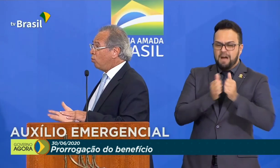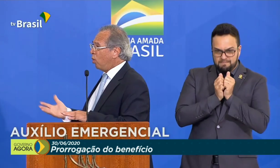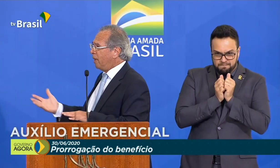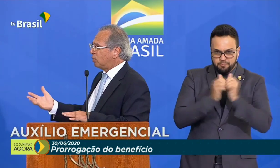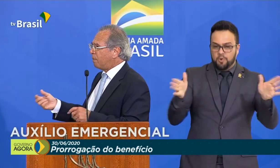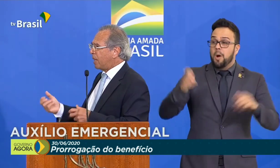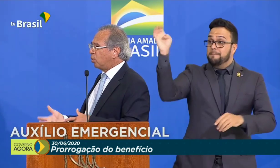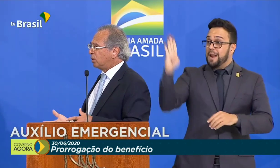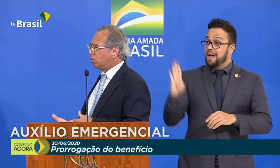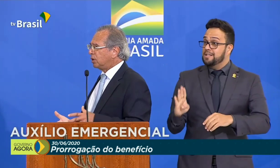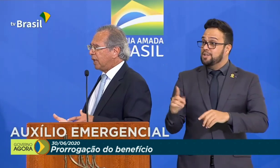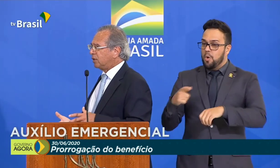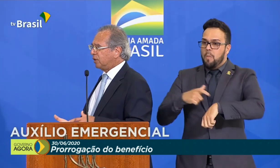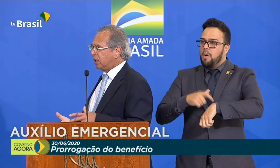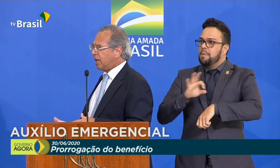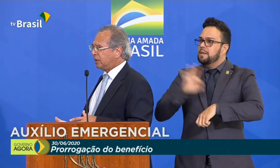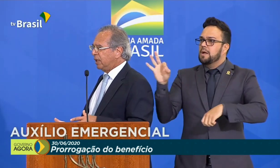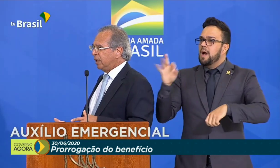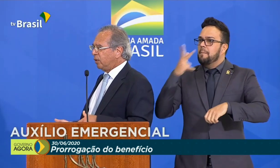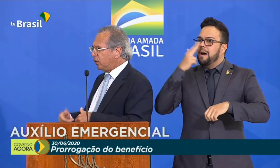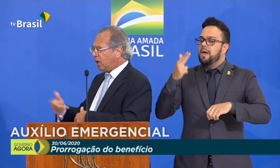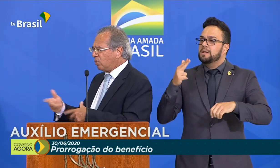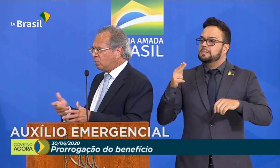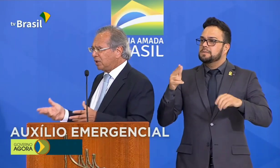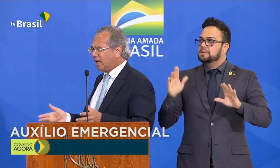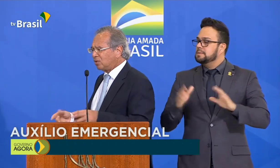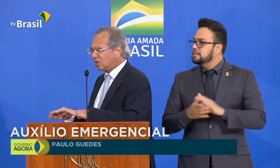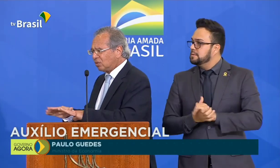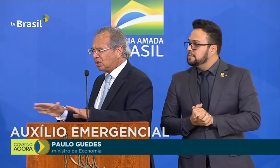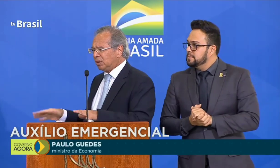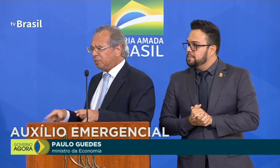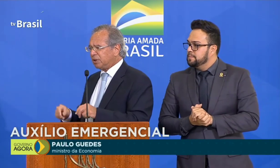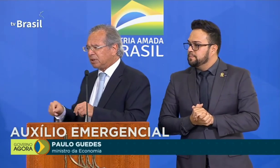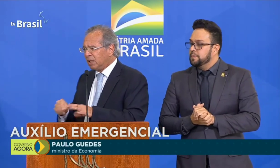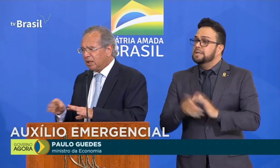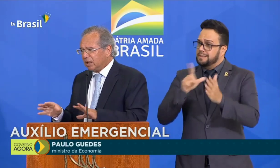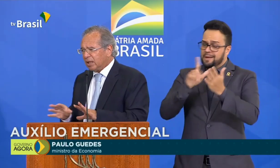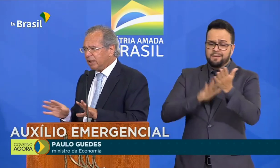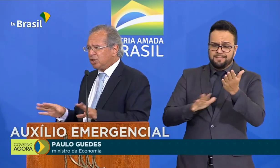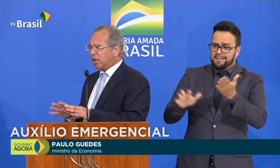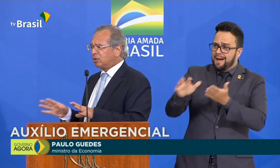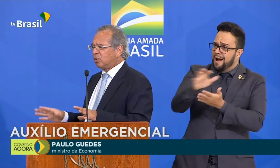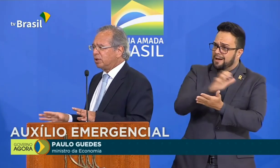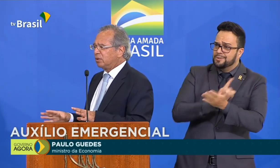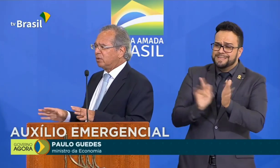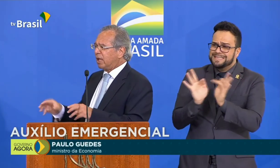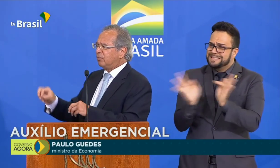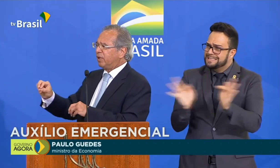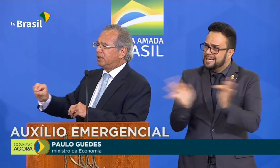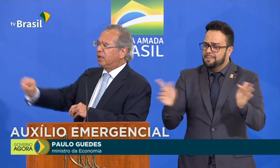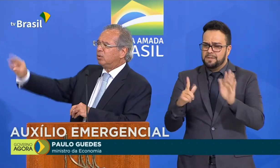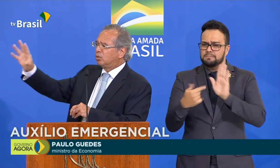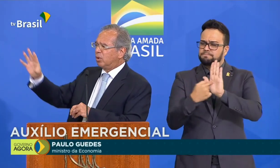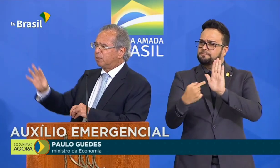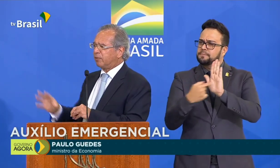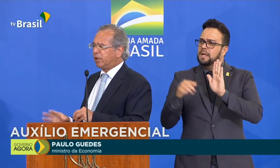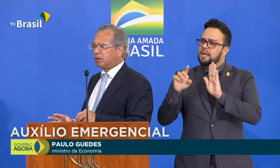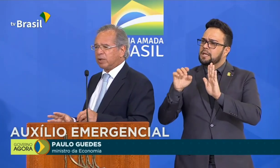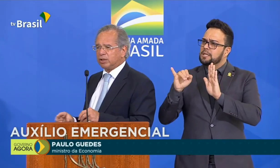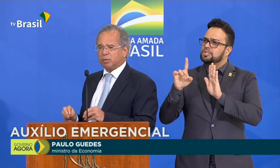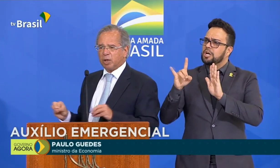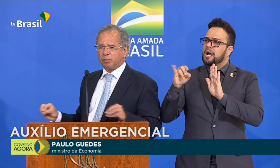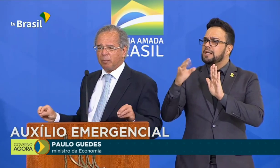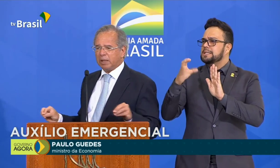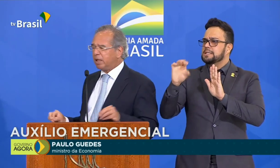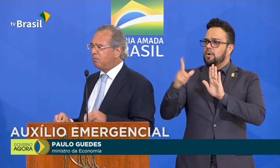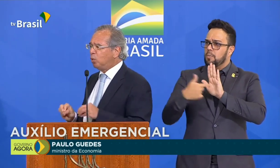que em nenhum momento apagou seus sinais vitais. Eu vou dar alguns dados que são simples indicações, eu não quero vender ilusões para frente. O